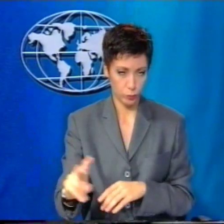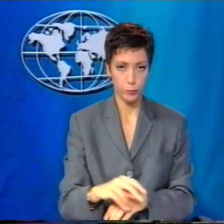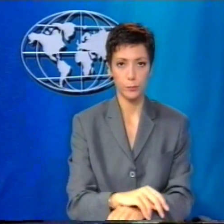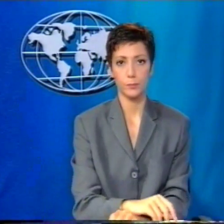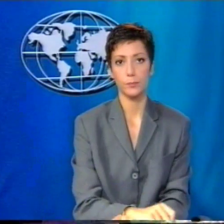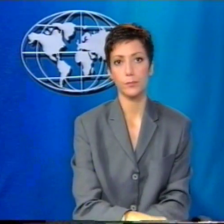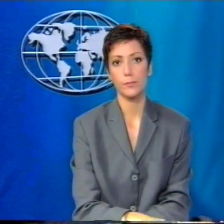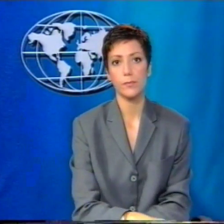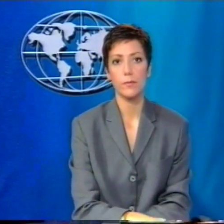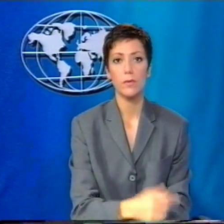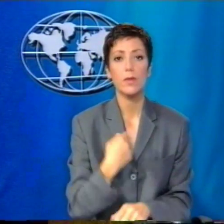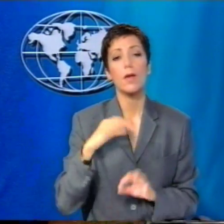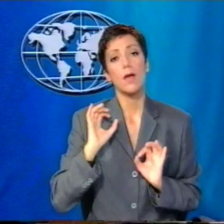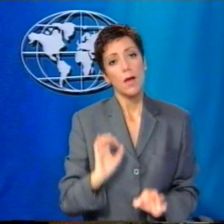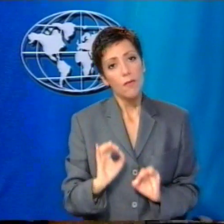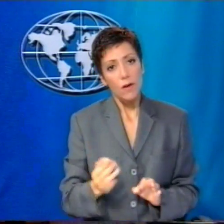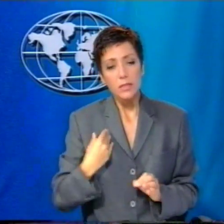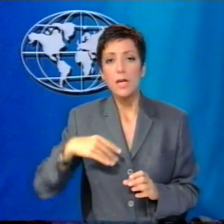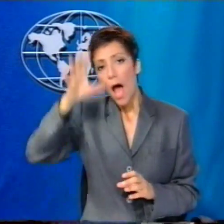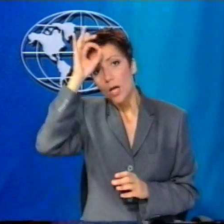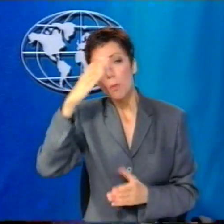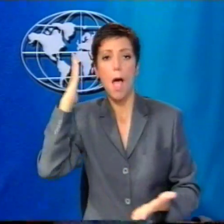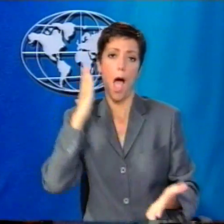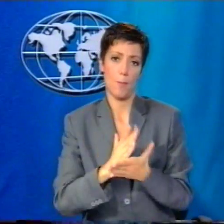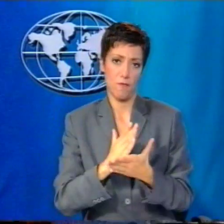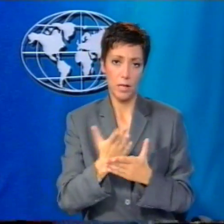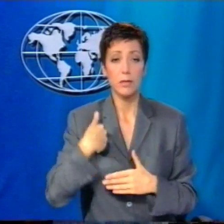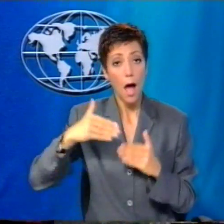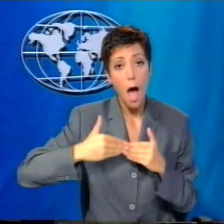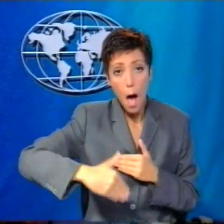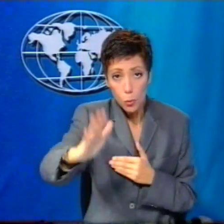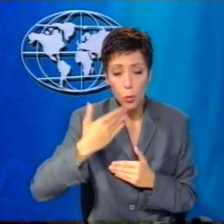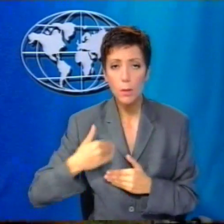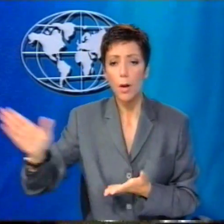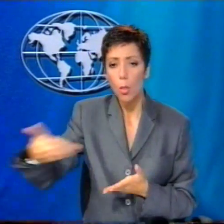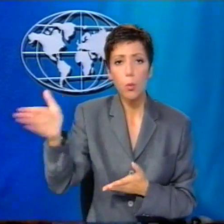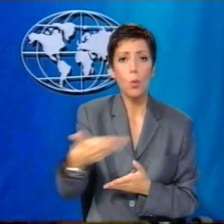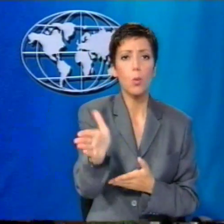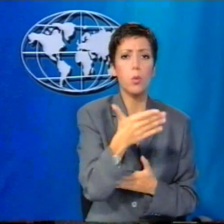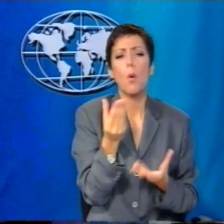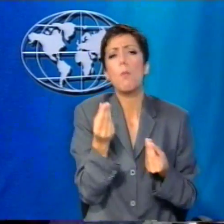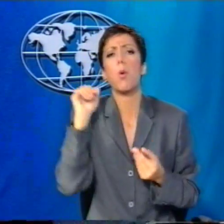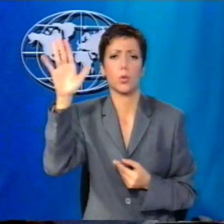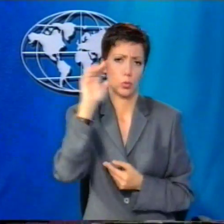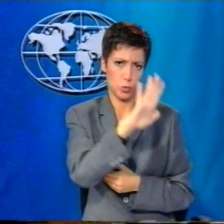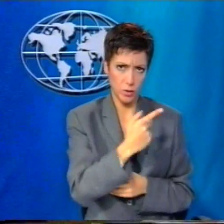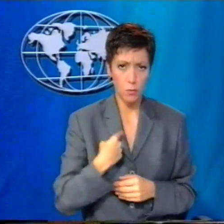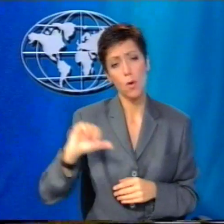Το δρόμο της απέλασης παίρνουν 250 λωδαποί που συνελήφθησαν κατά τη διάρκεια της γιγαντιαίας επιχείρησης Σκούπα στα Μεσόγεια,